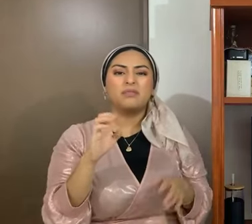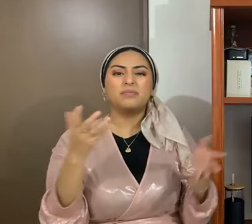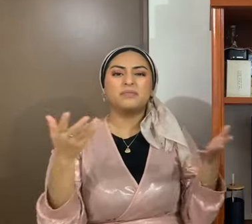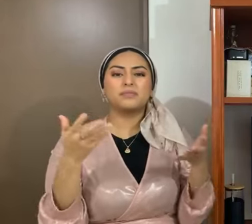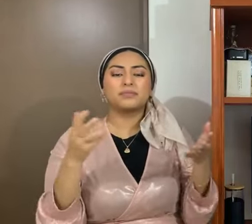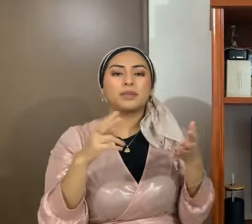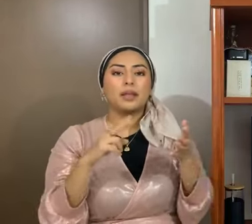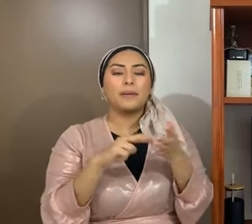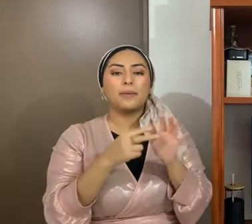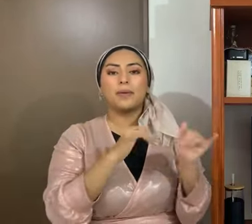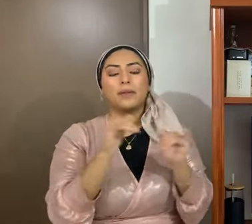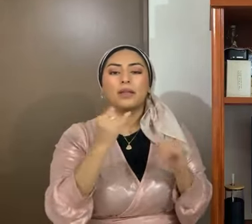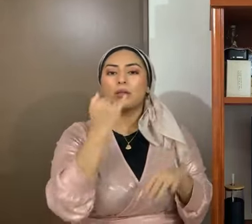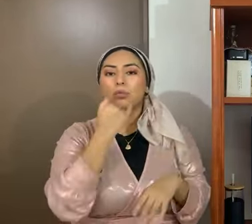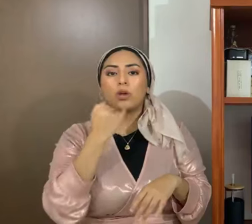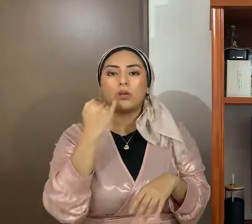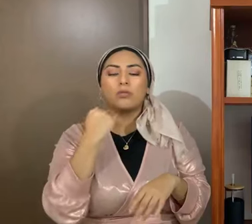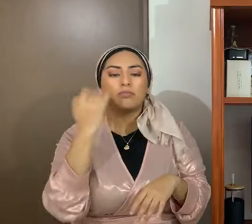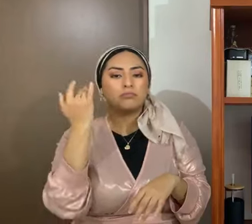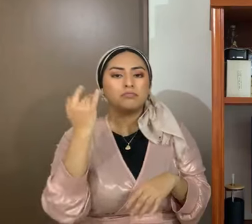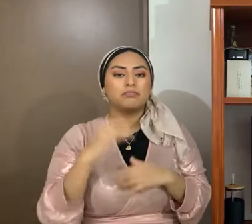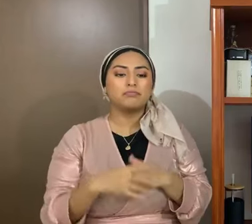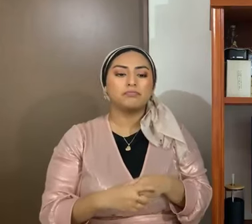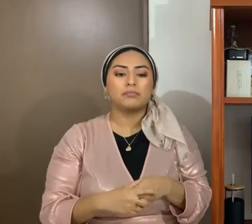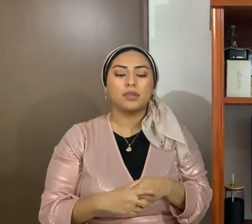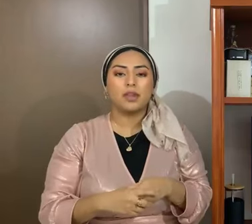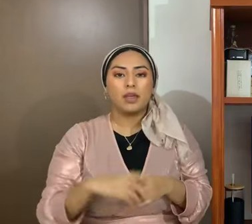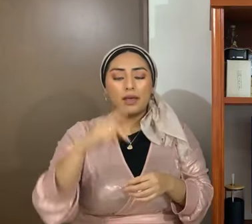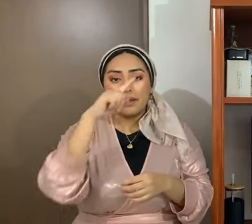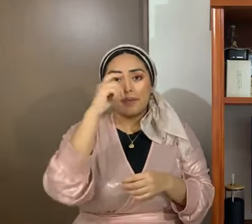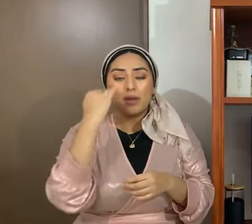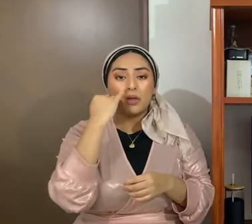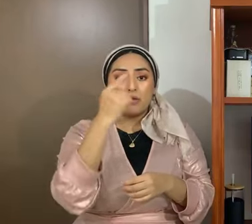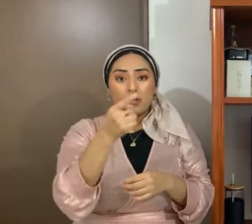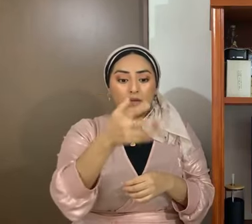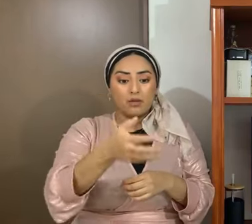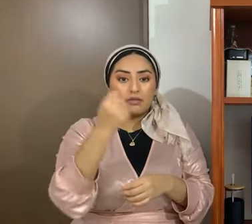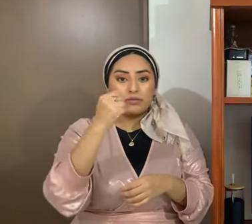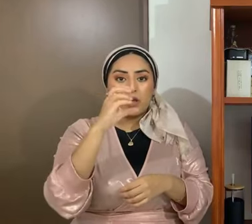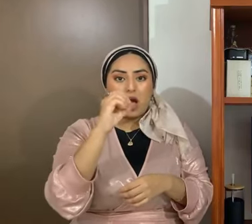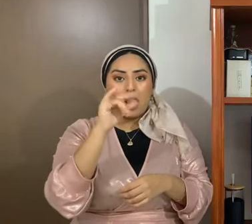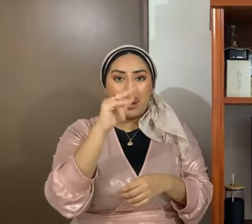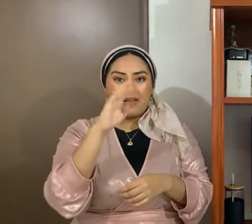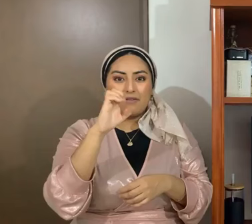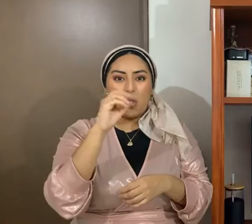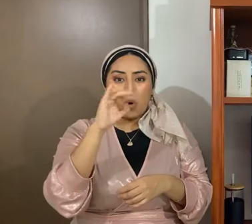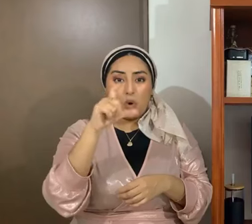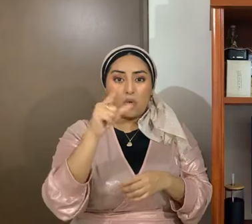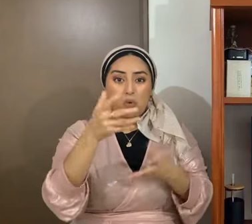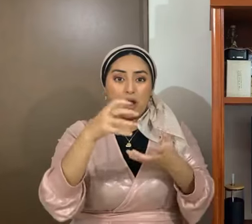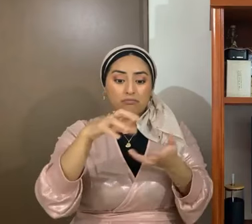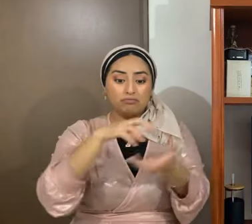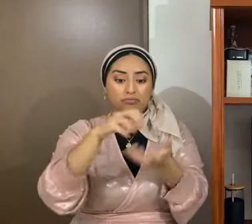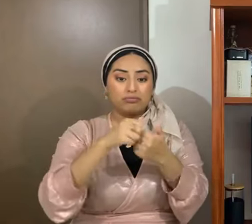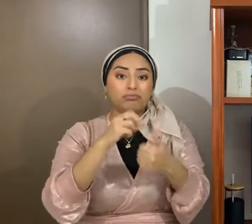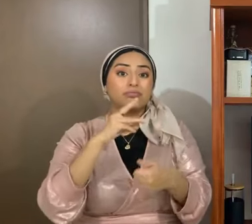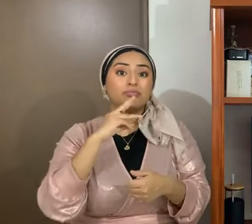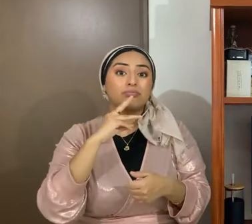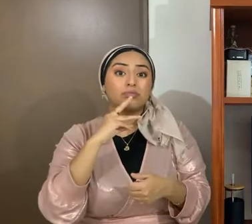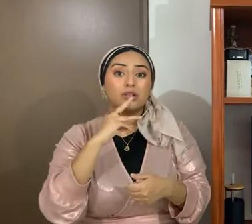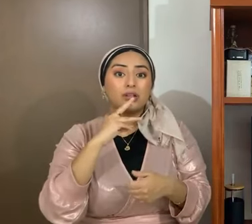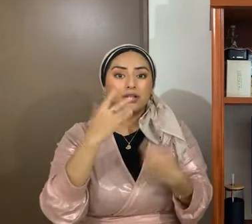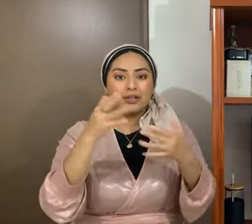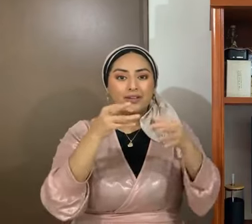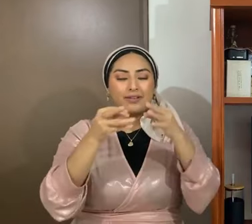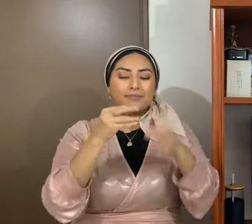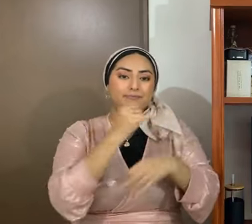Israel, al igual que el olivo. ¿Por qué? Porque si ustedes toman aceite de olivo y lo quieren mezclar, por ejemplo, con agua, eso